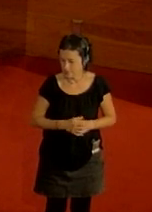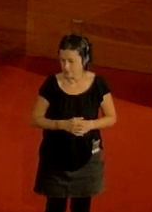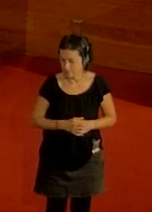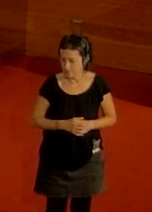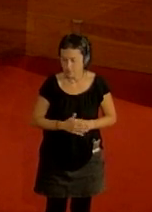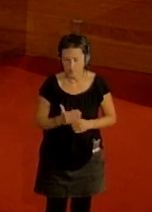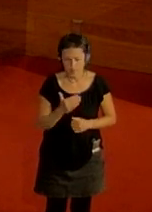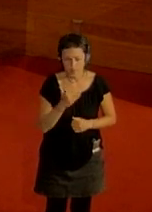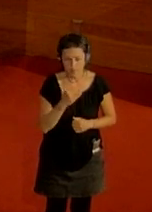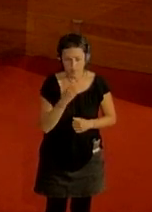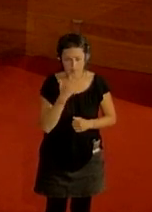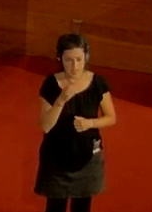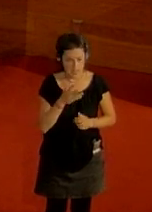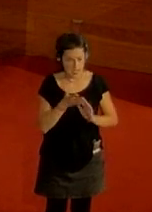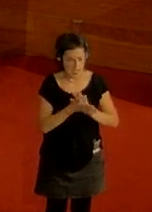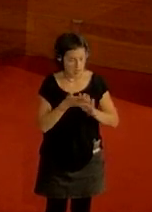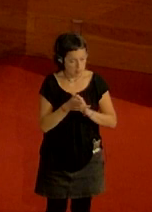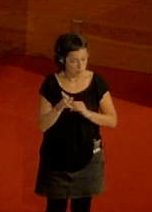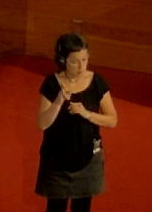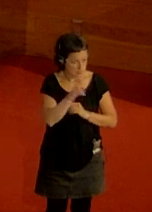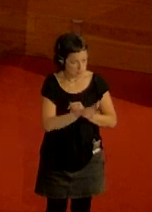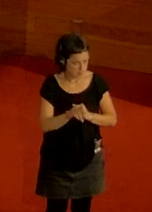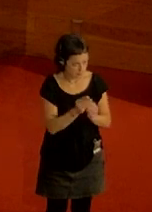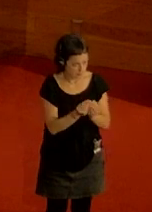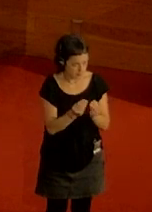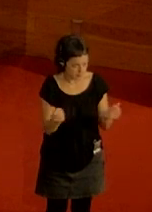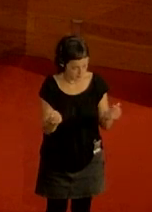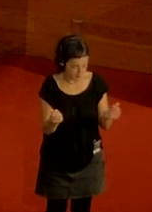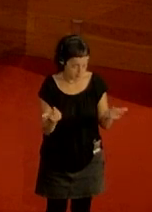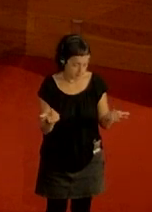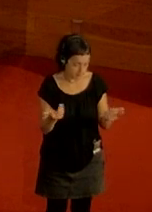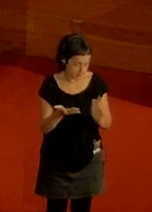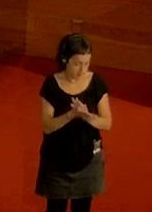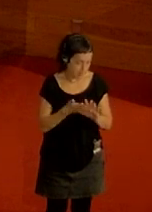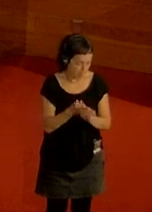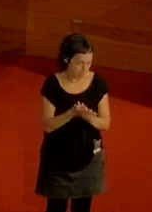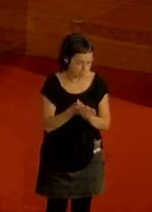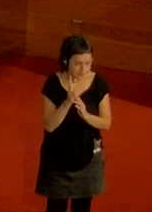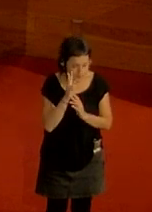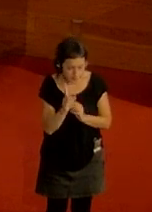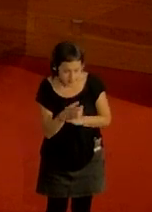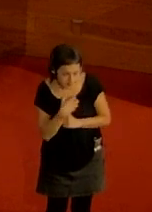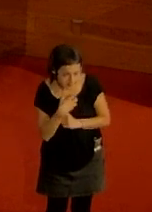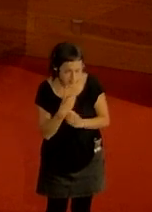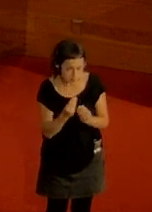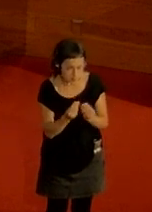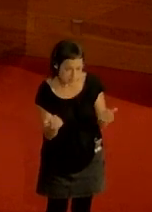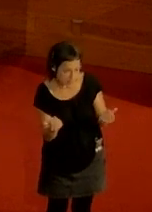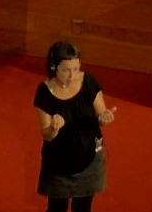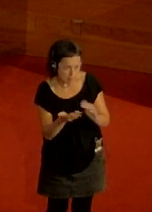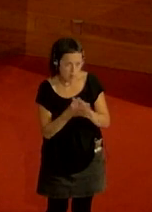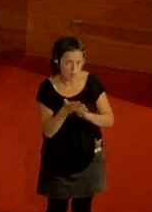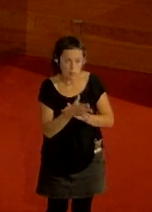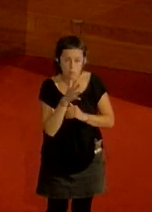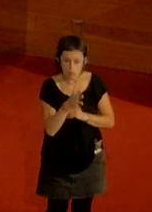cuando hablamos del bucle invisible es el hecho de de que sean invisibles Por qué hablamos de invisibilidad o por qu hablamos de